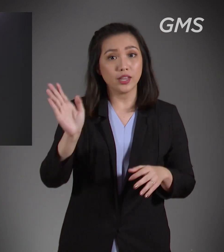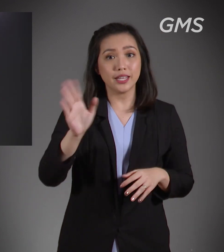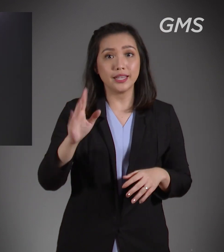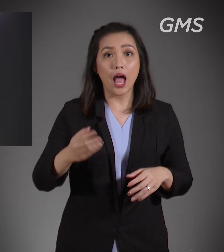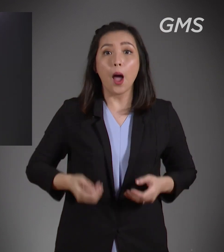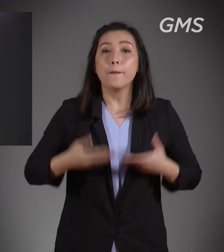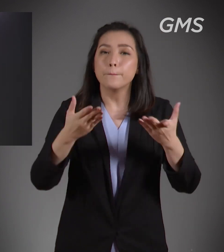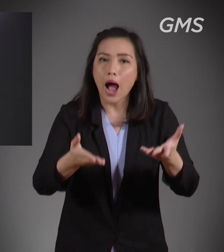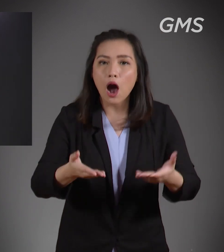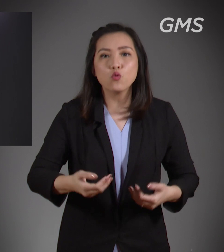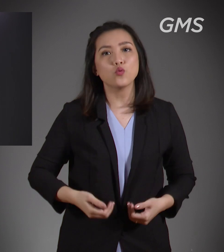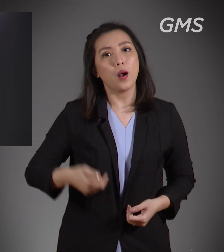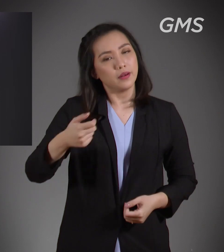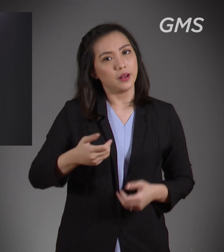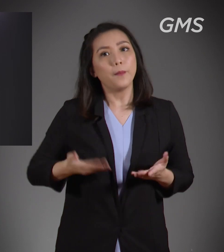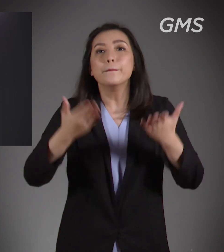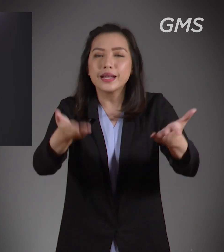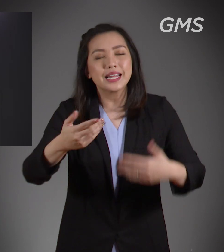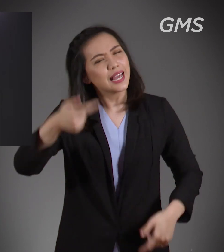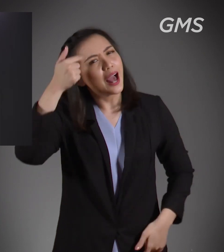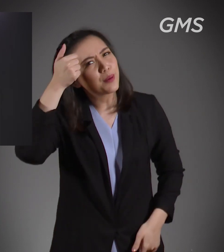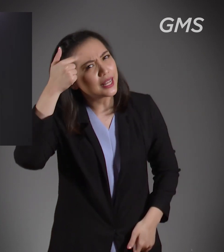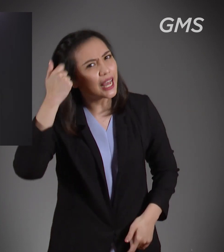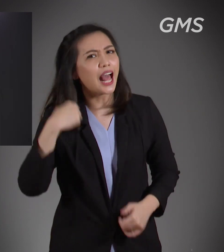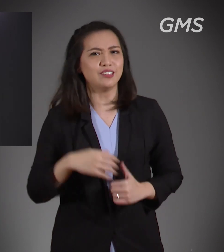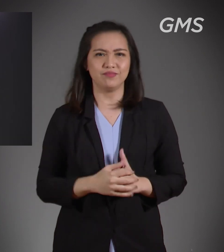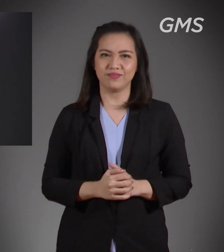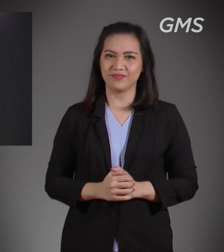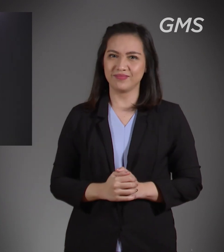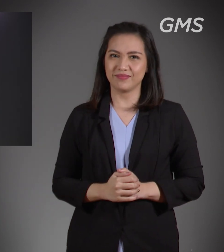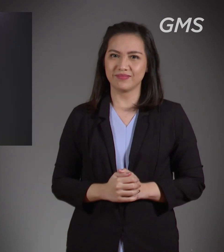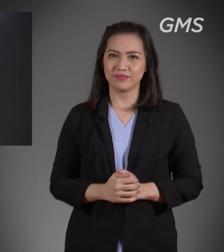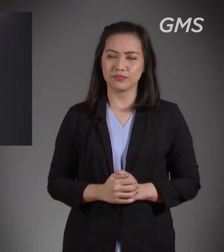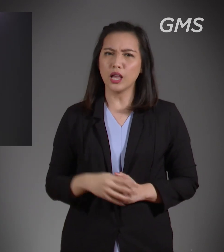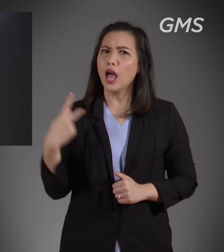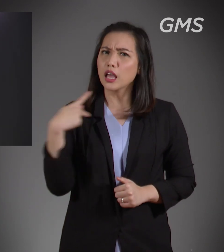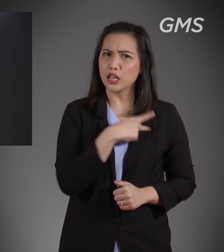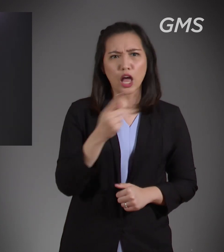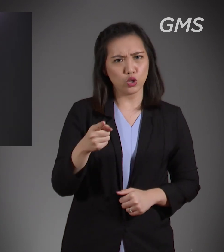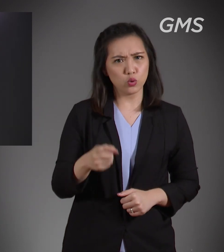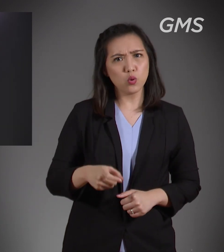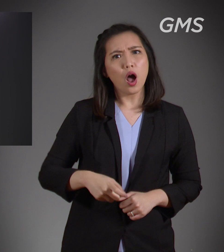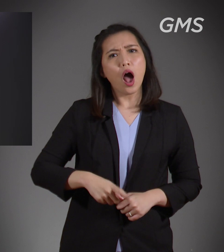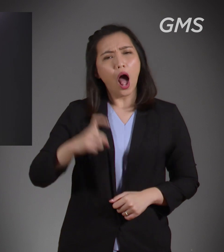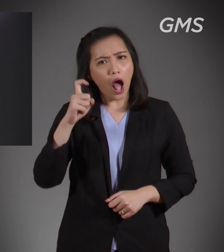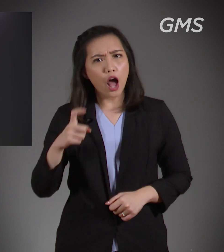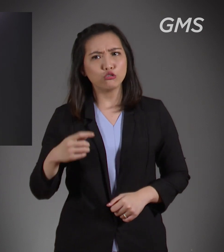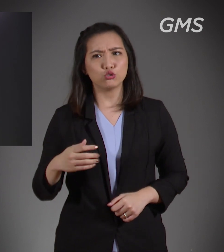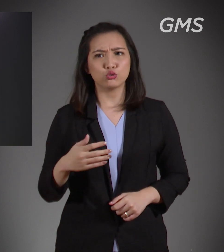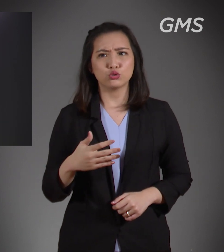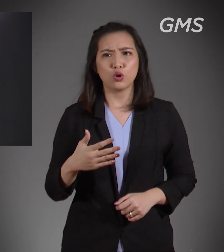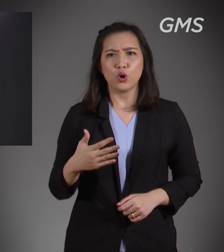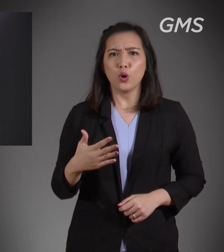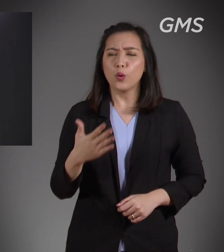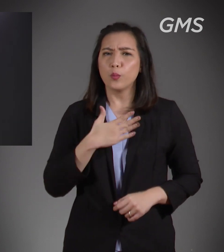rotan, dia pasti memberikan pengajaran. Itulah sebabnya kita itu punya cukup waktu untuk bertobat kok. Punya cukup kesempatan untuk